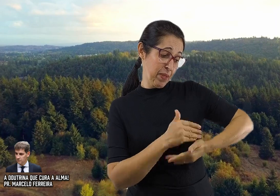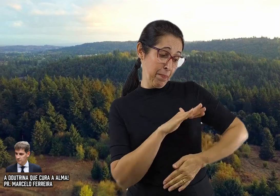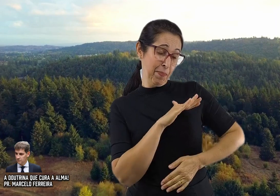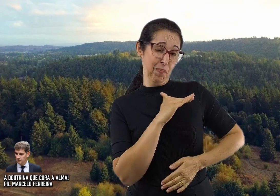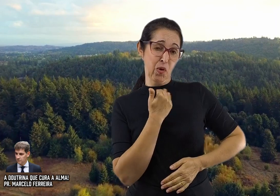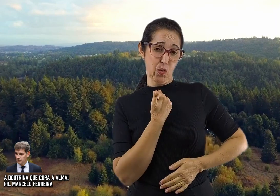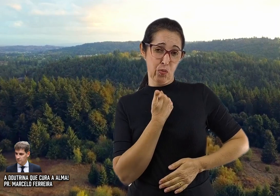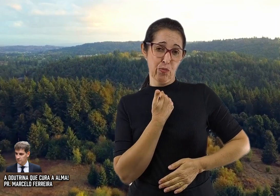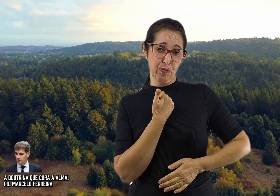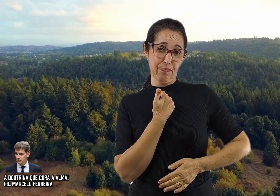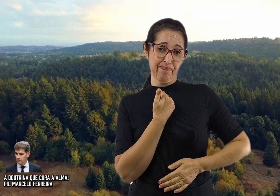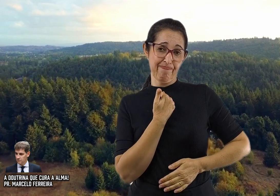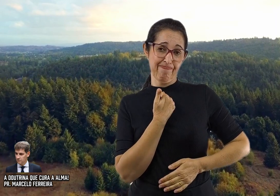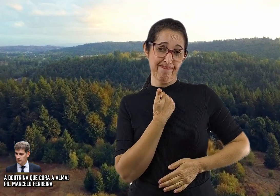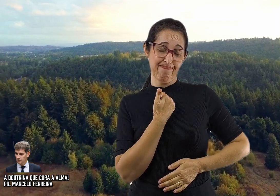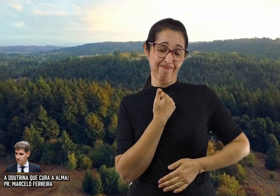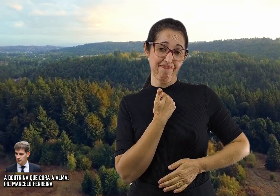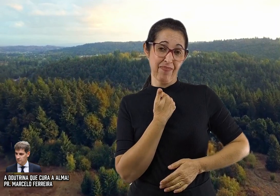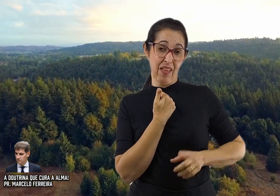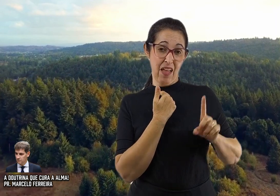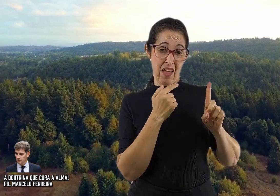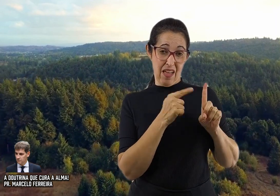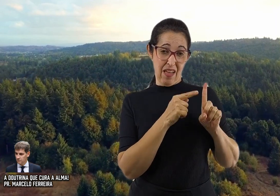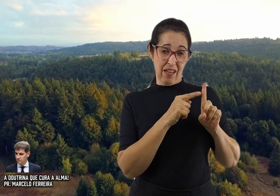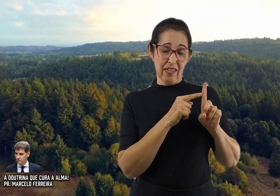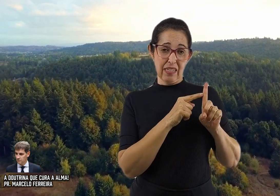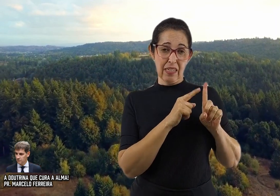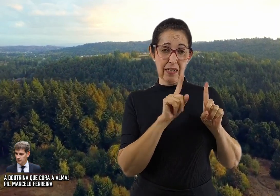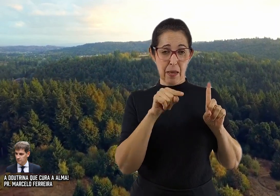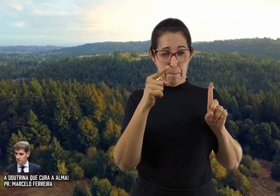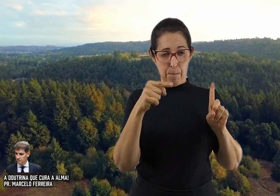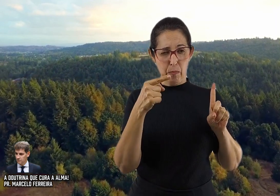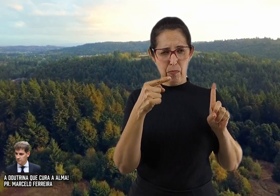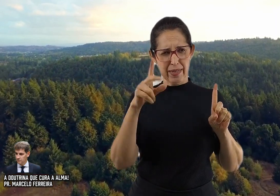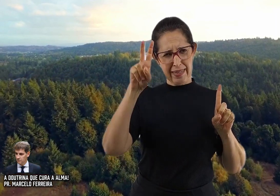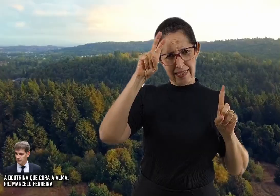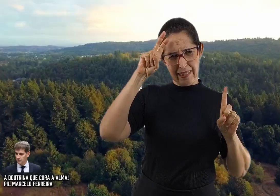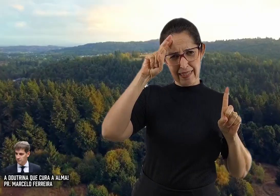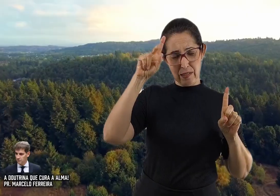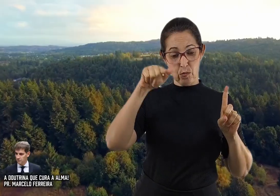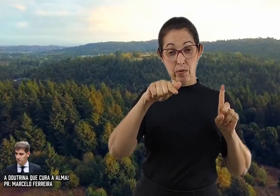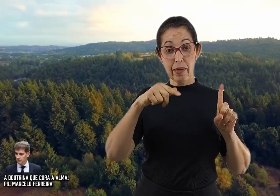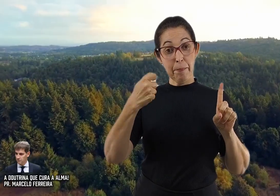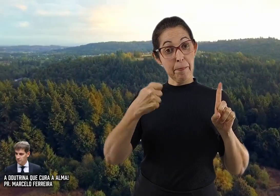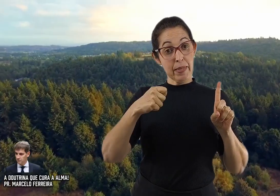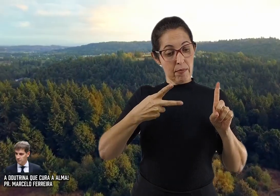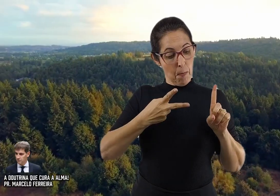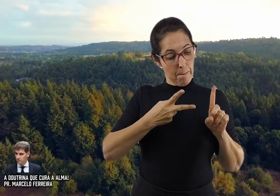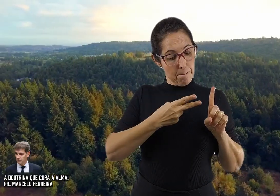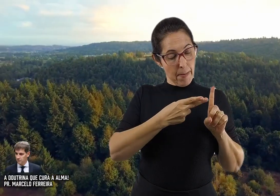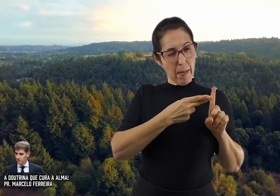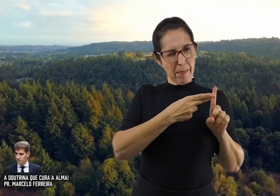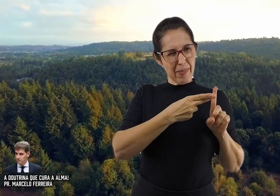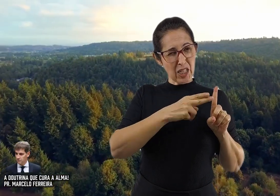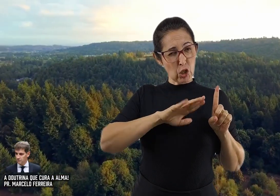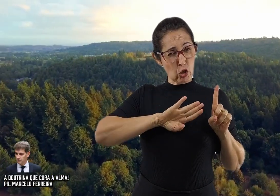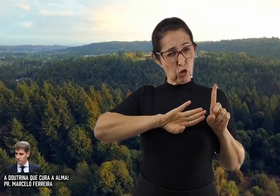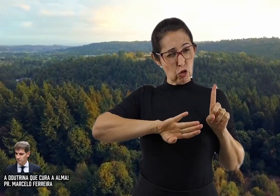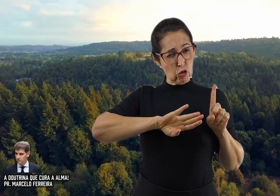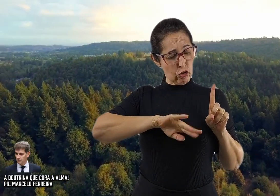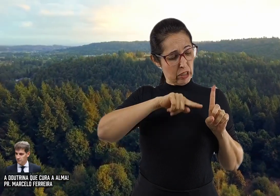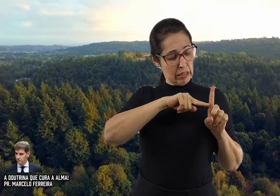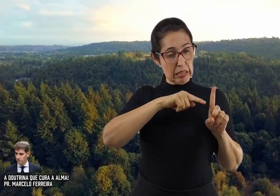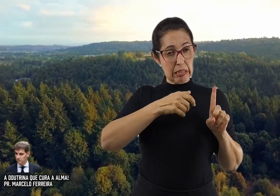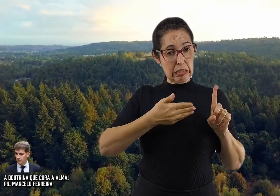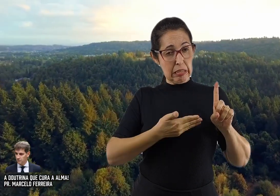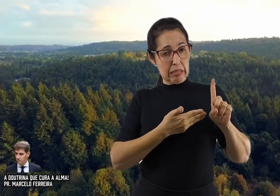Na segunda-feira ia fazer 5 meses, eu acho que já é cesariana já, né? Já tem que tirar. Na segunda-feira ia